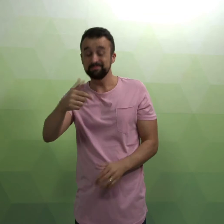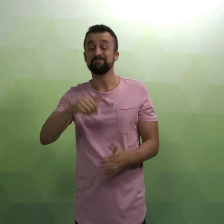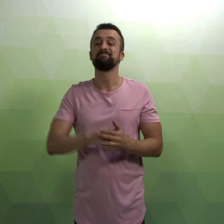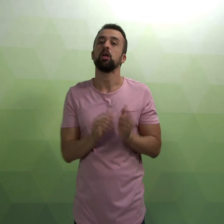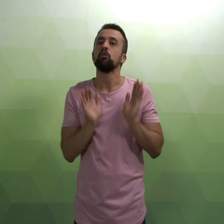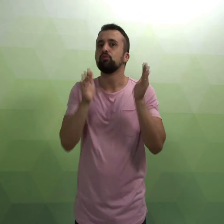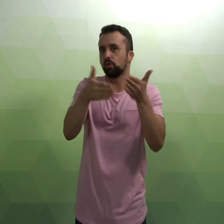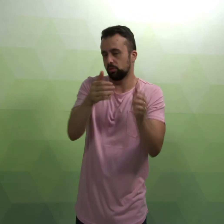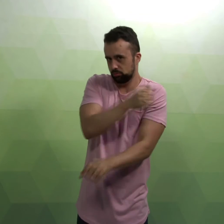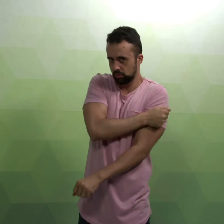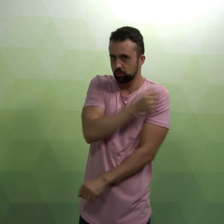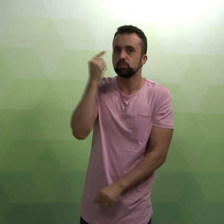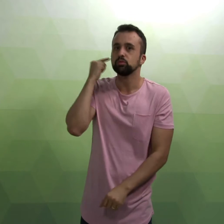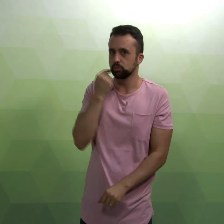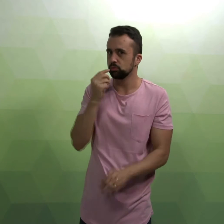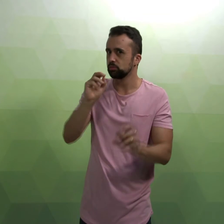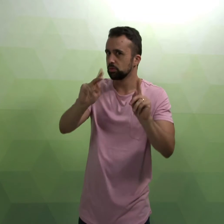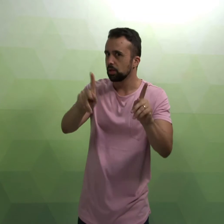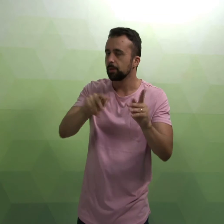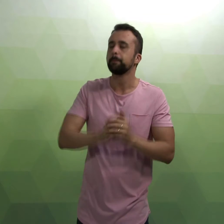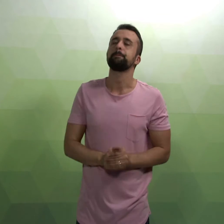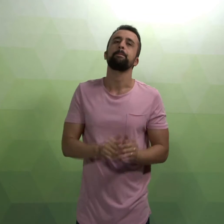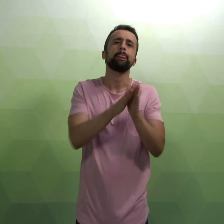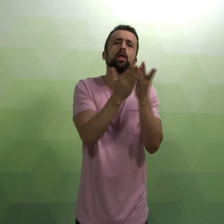português como L2 para surdos.